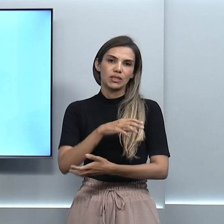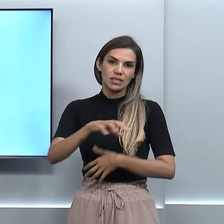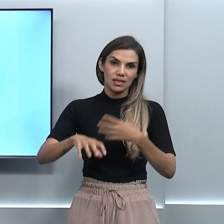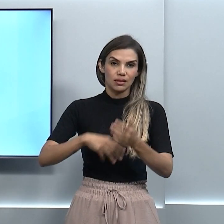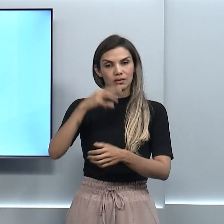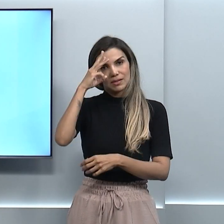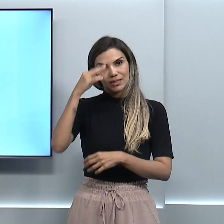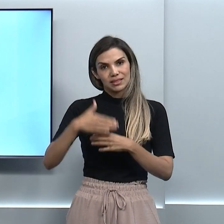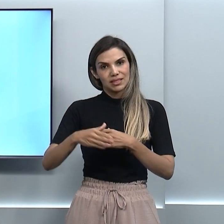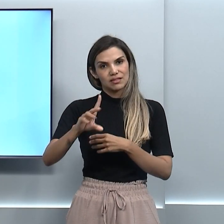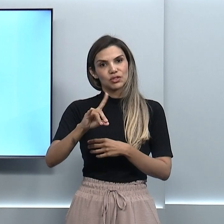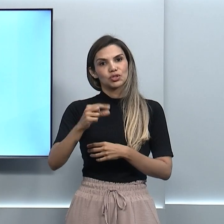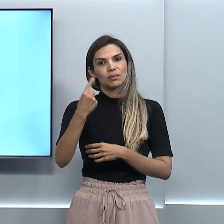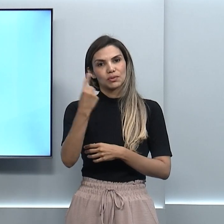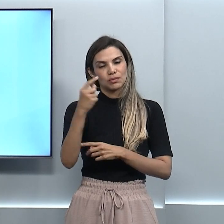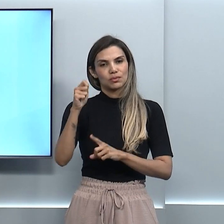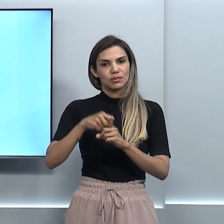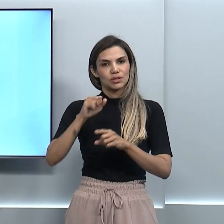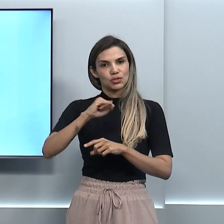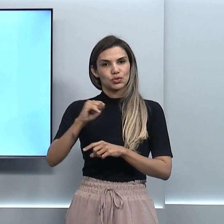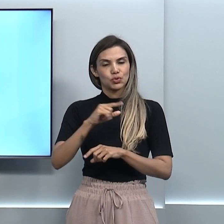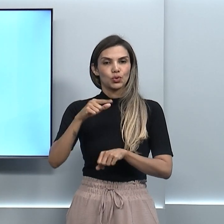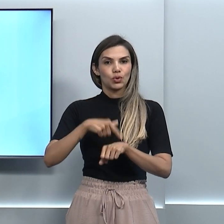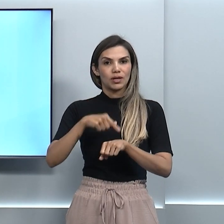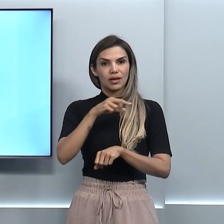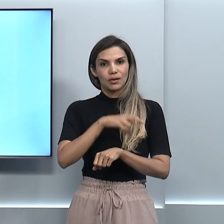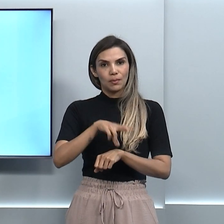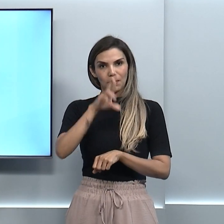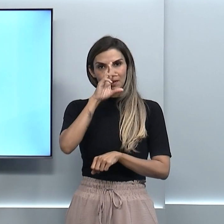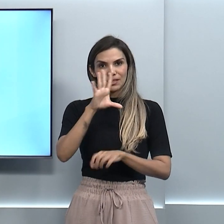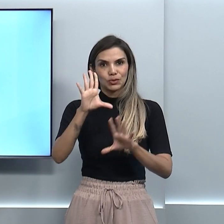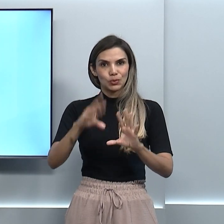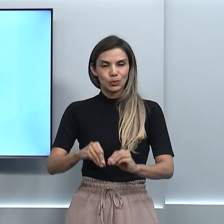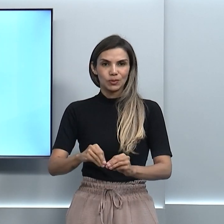terça-feira, 1º de julho, à meia-noite.